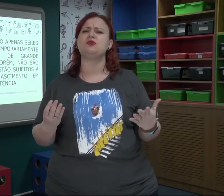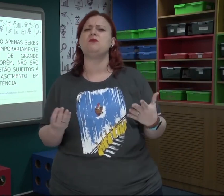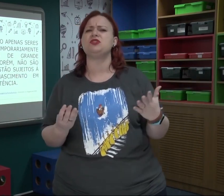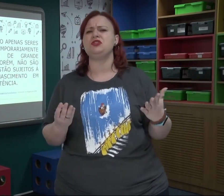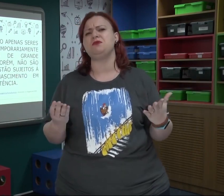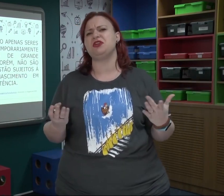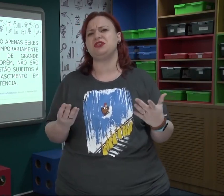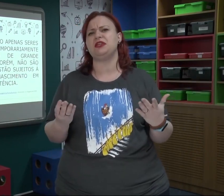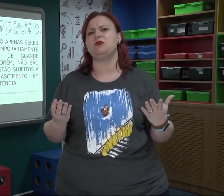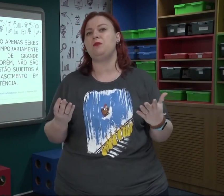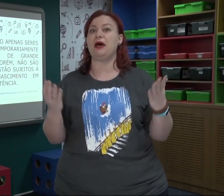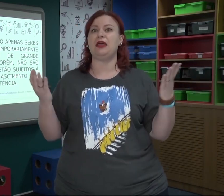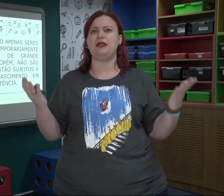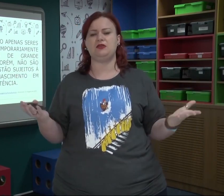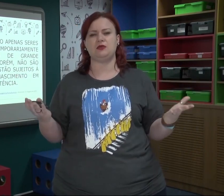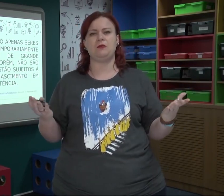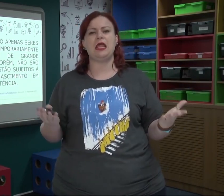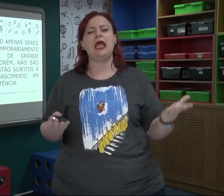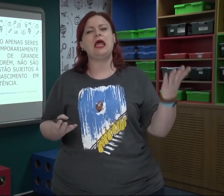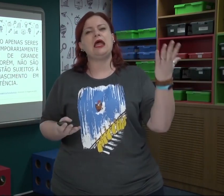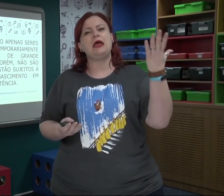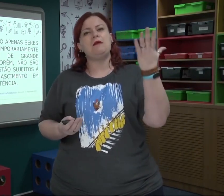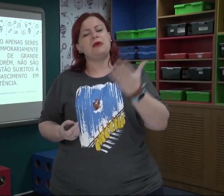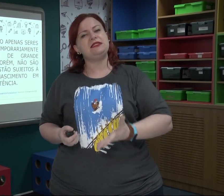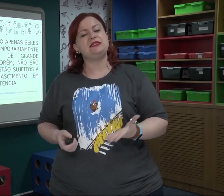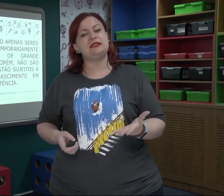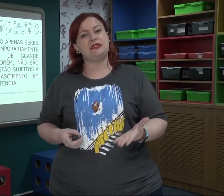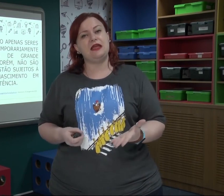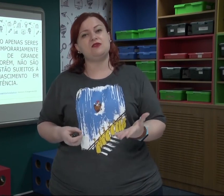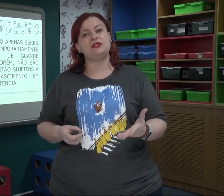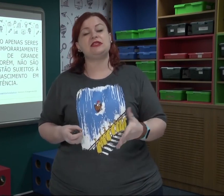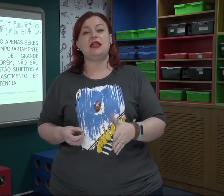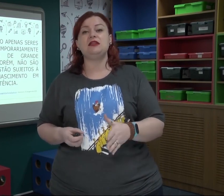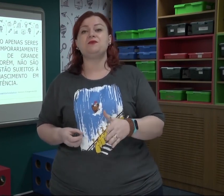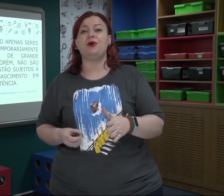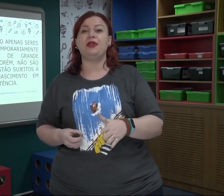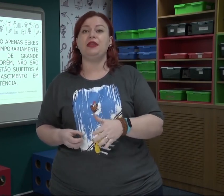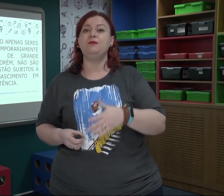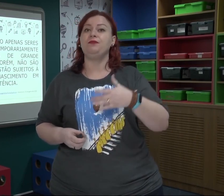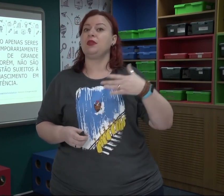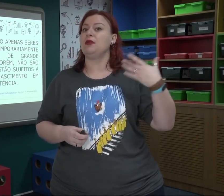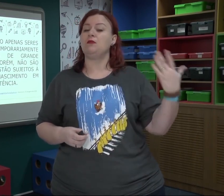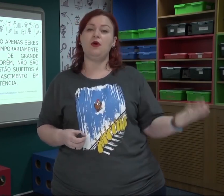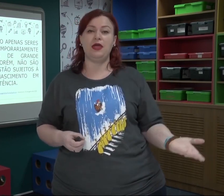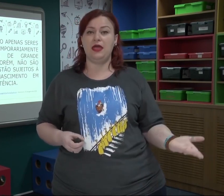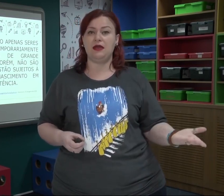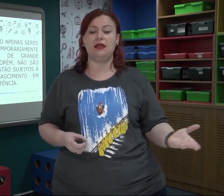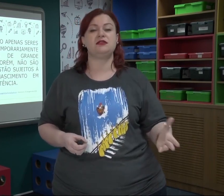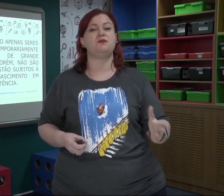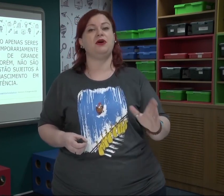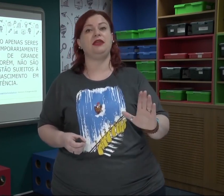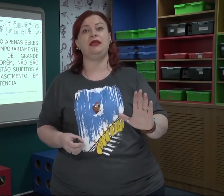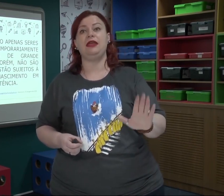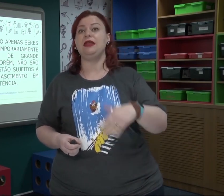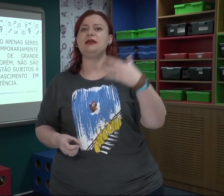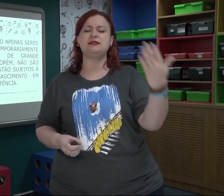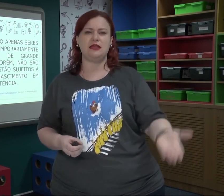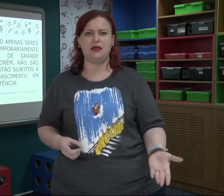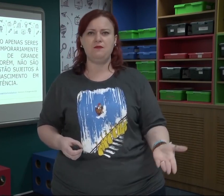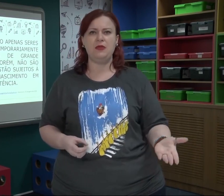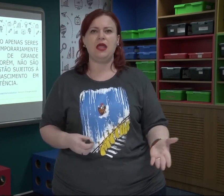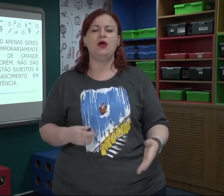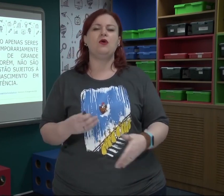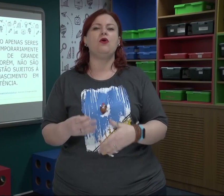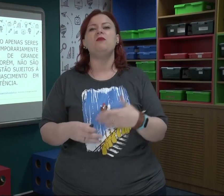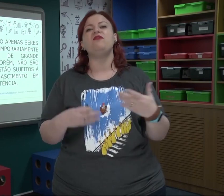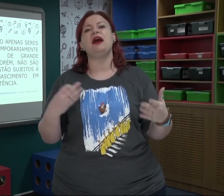ou menos como a gente imagina o paraíso. Mas esses deuses, eles podem morrer, eles podem